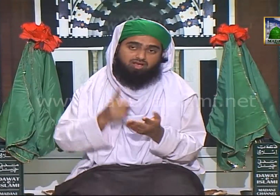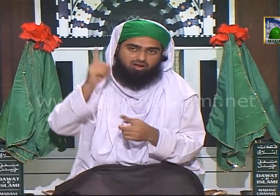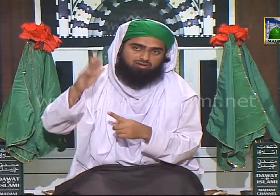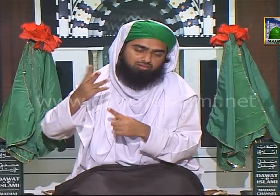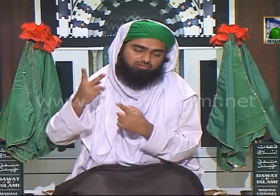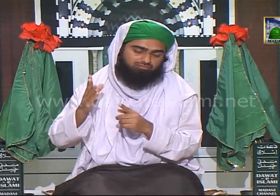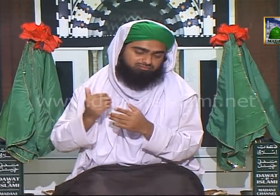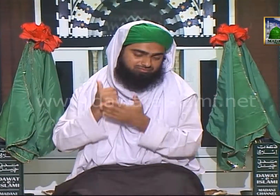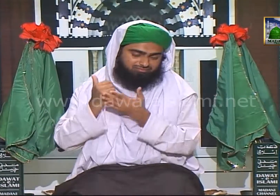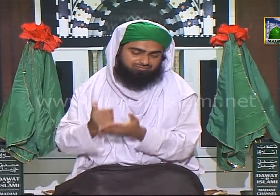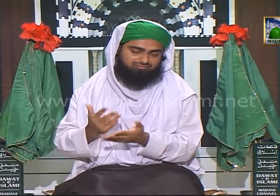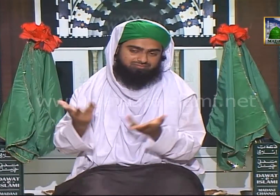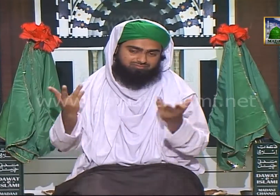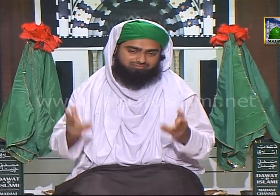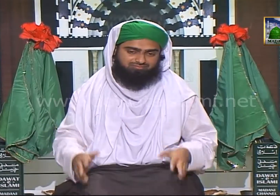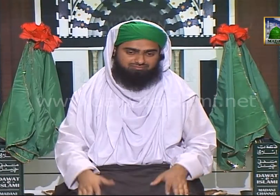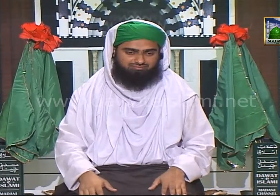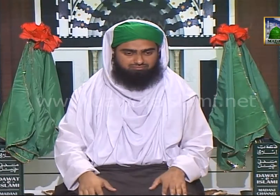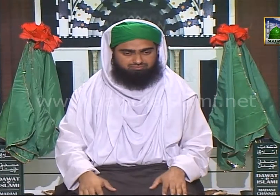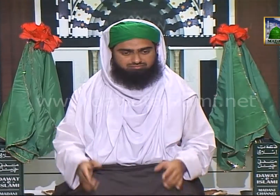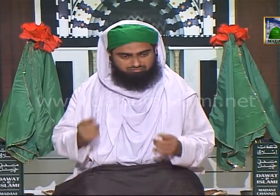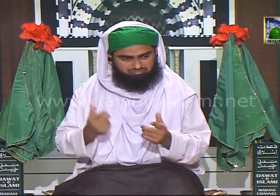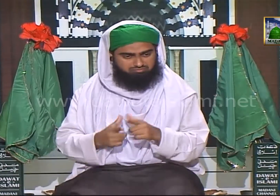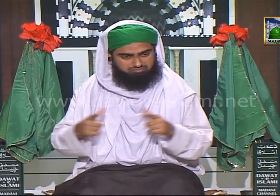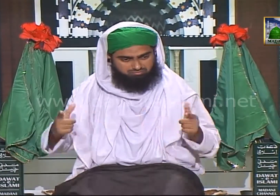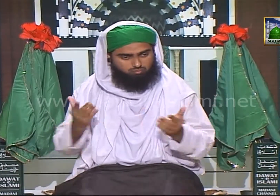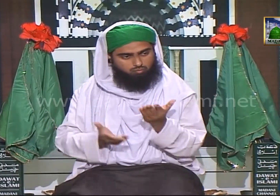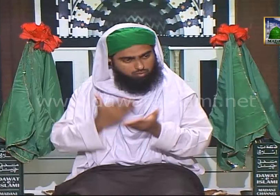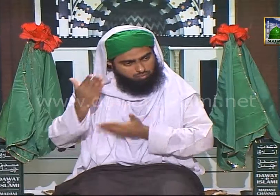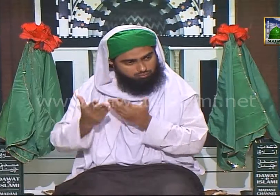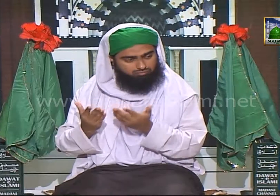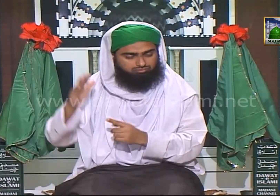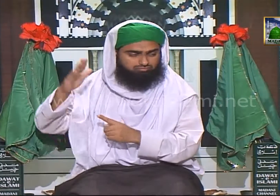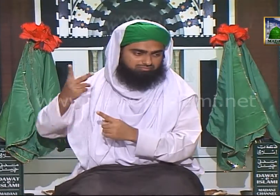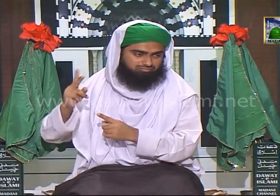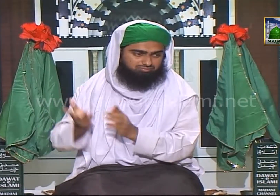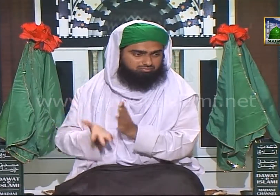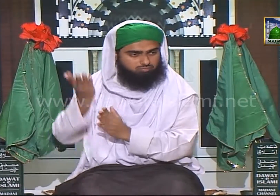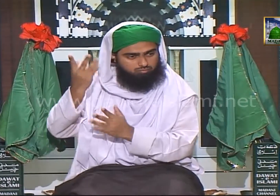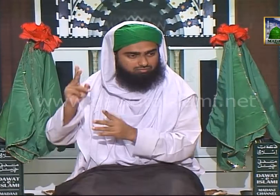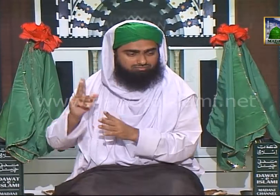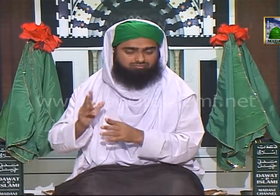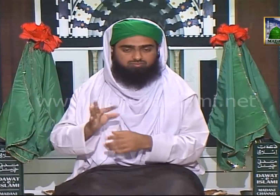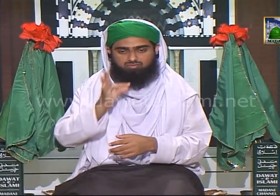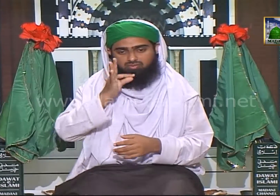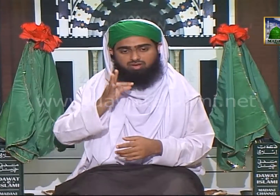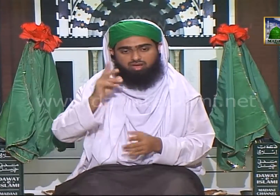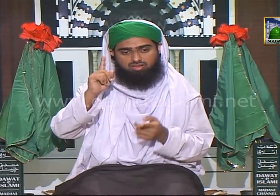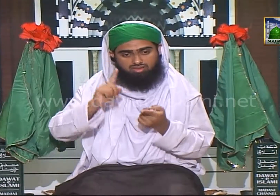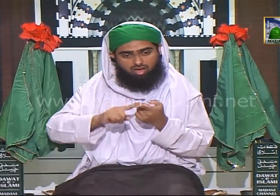فرما، یہ نہیں ہوتی کہ یا اللہ اس کے مال میں فرمانی دے، یا اللہ اس کے حق میں بہتر فرما، اس کو عثمان غنی کا خزانہ دے، قارون کی نفرت دے اس